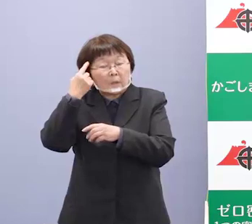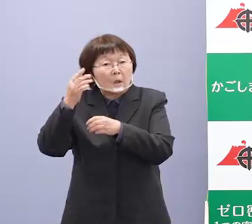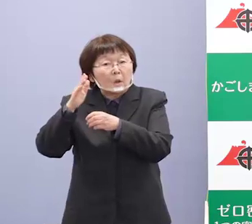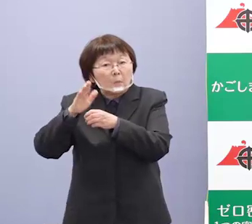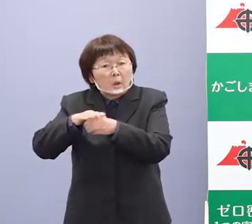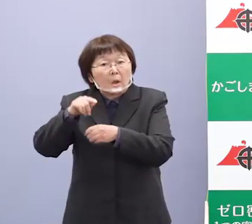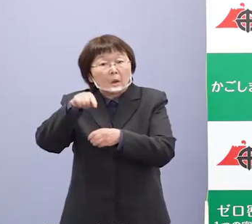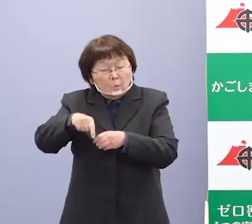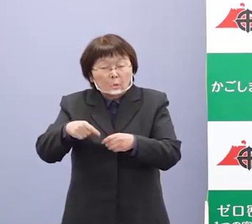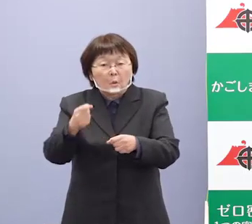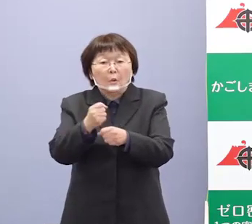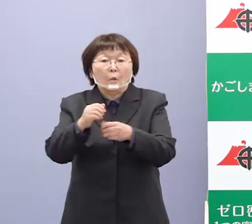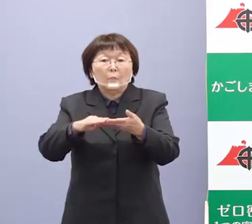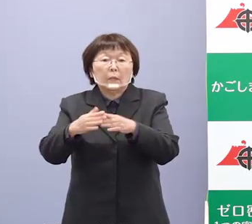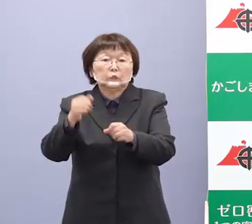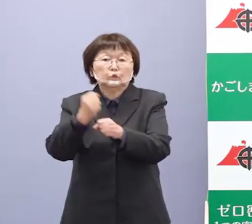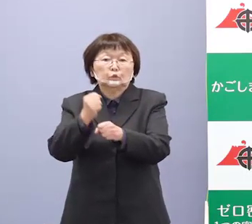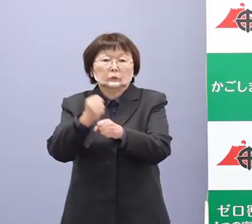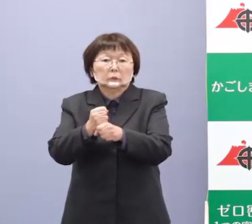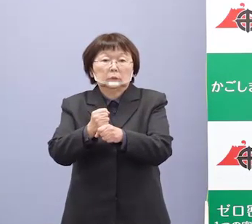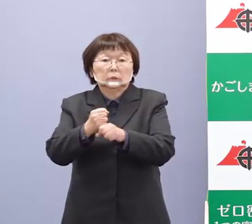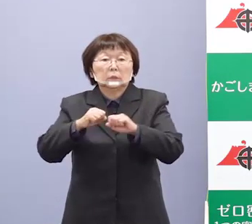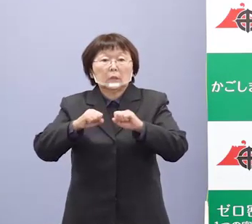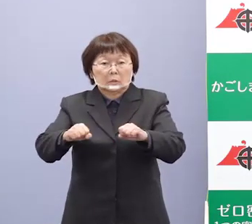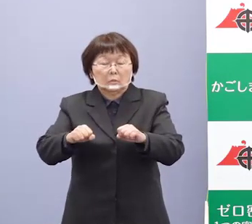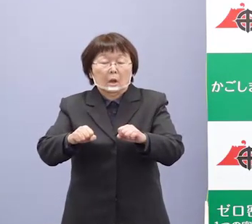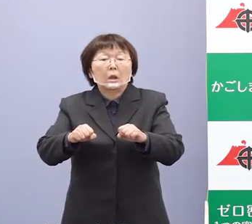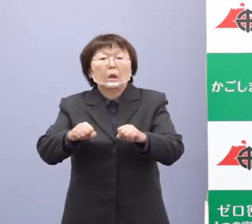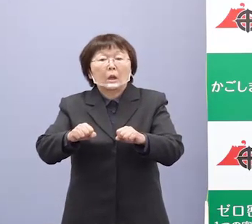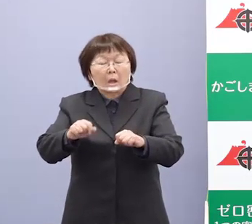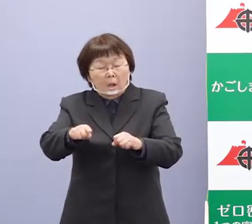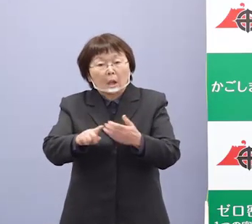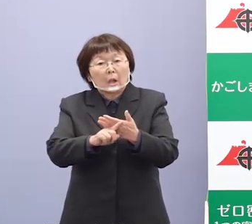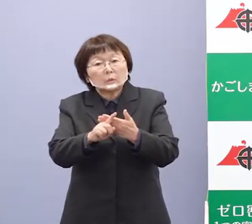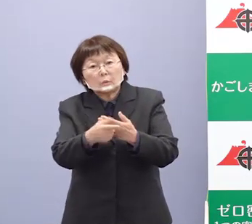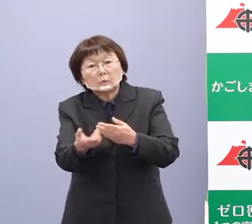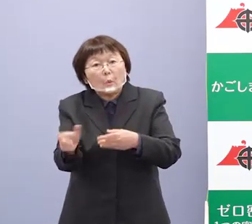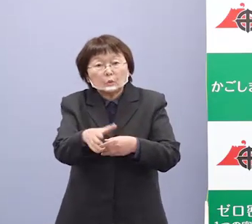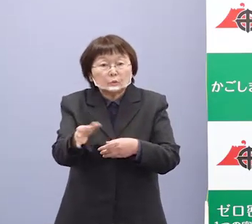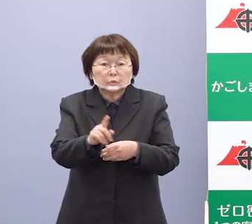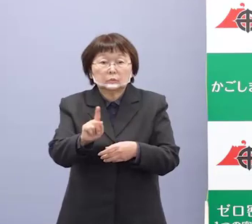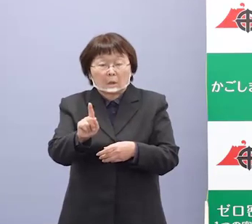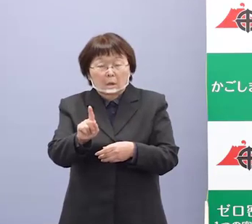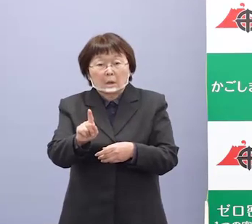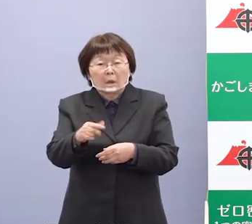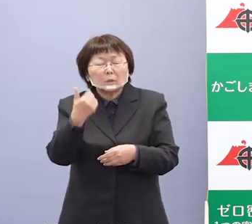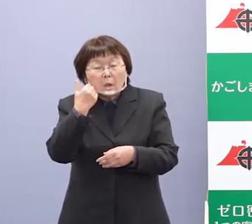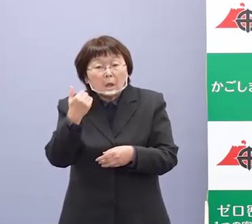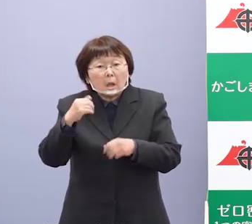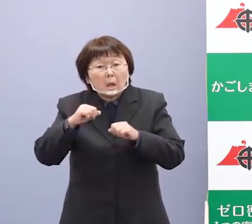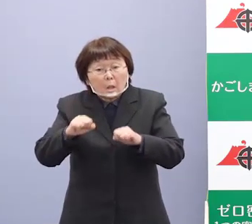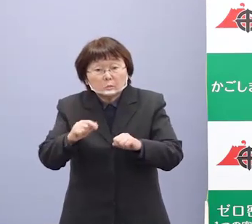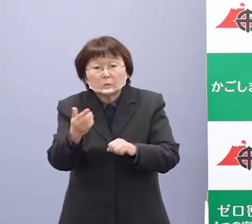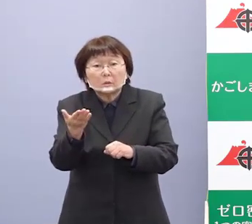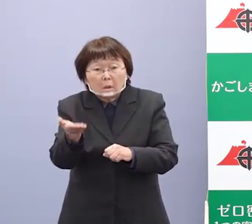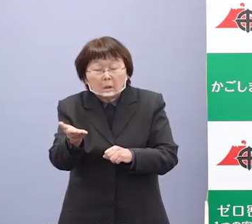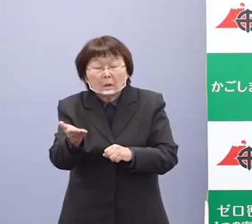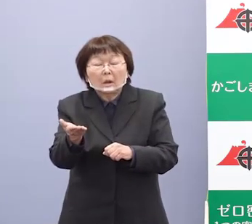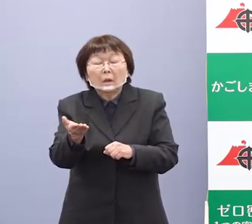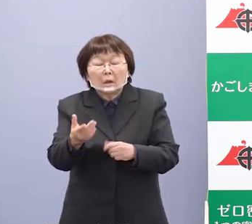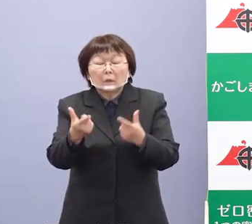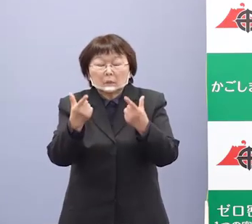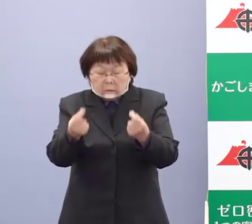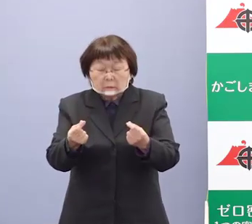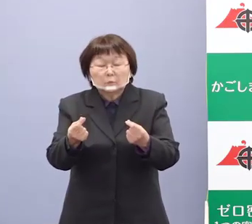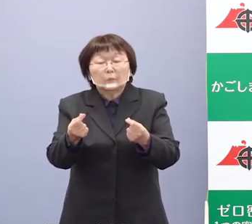本国エリアのまちづくりを行う際には、ゾーニング、そしてどういう機能を導入するのかに加えて誰がやるのかということをしっかりと捉